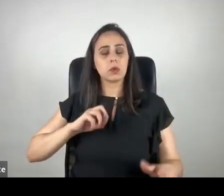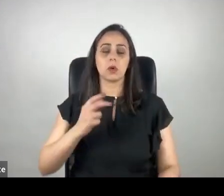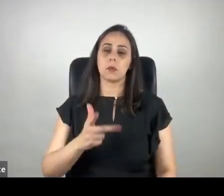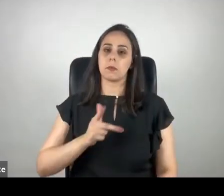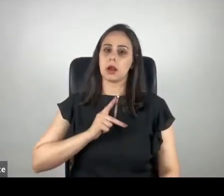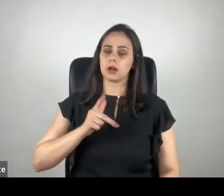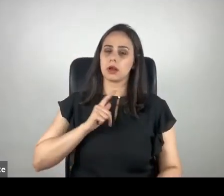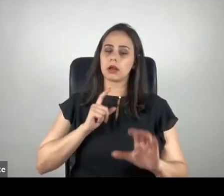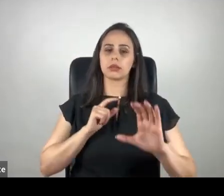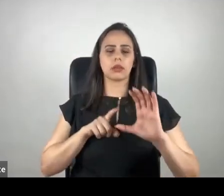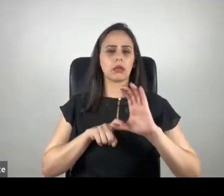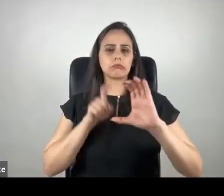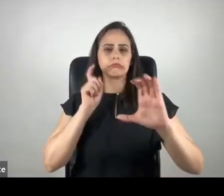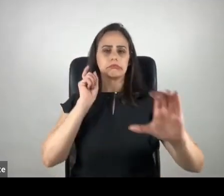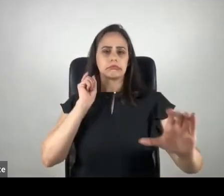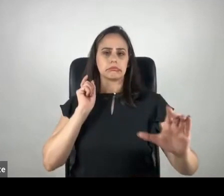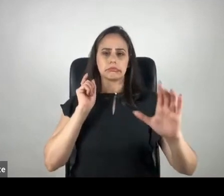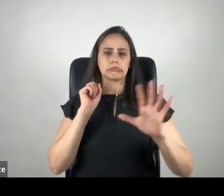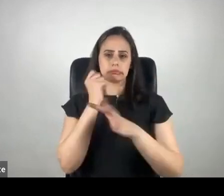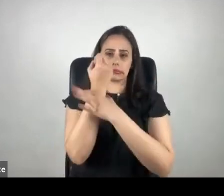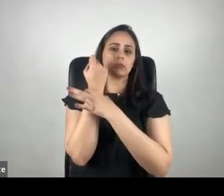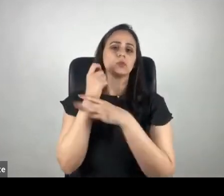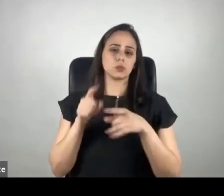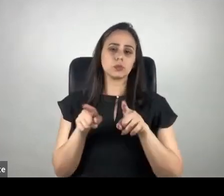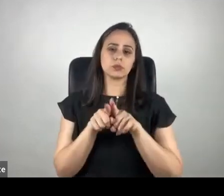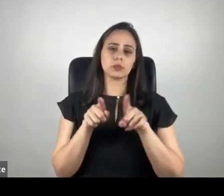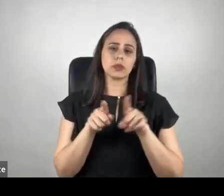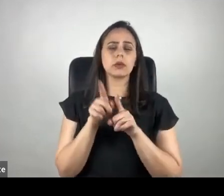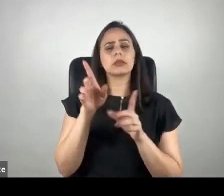segurança. Porque algumas definições, se vocês procurarem